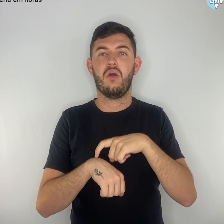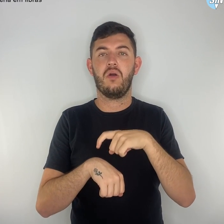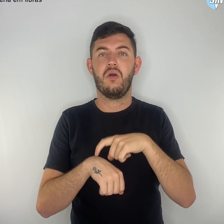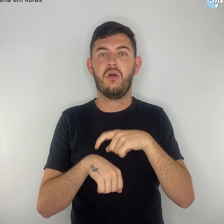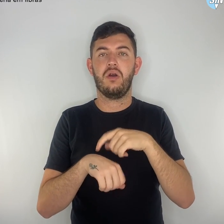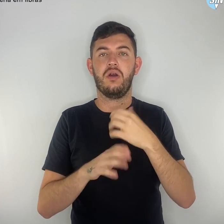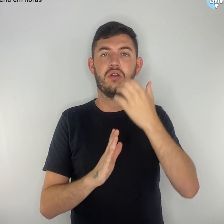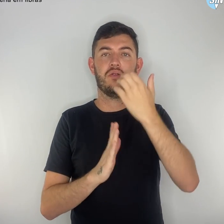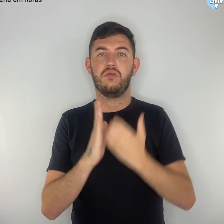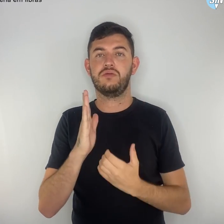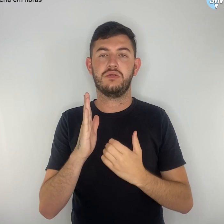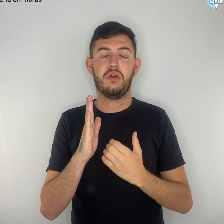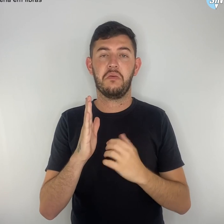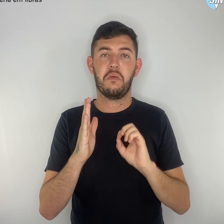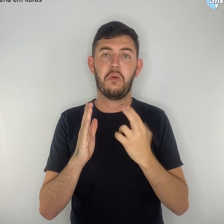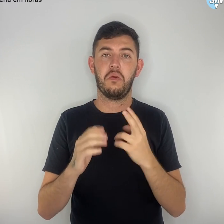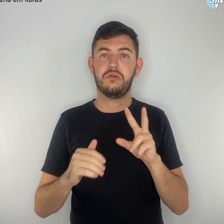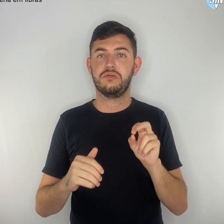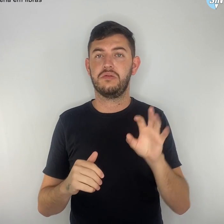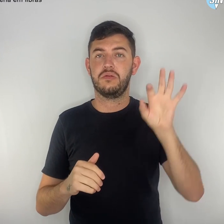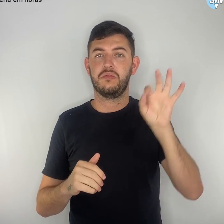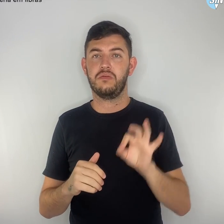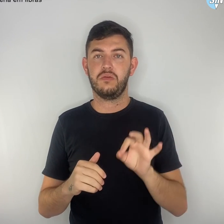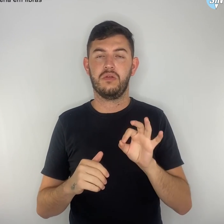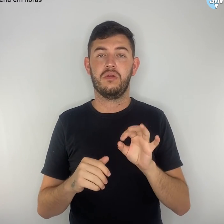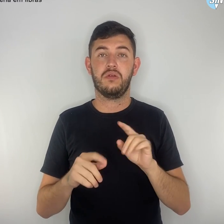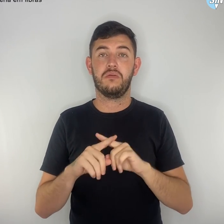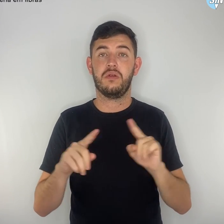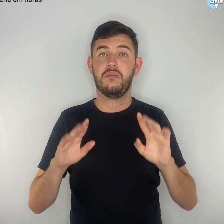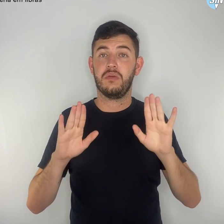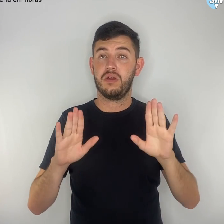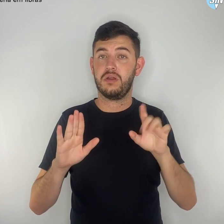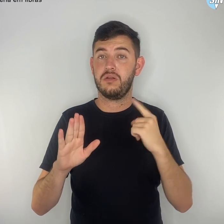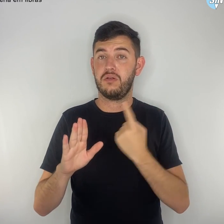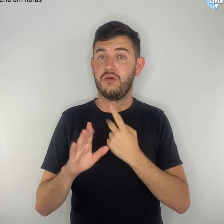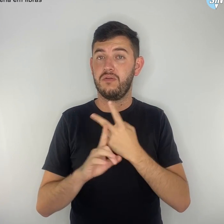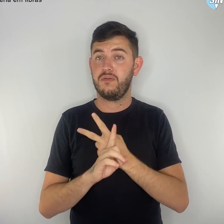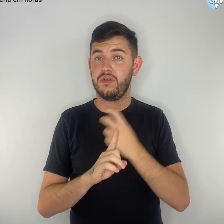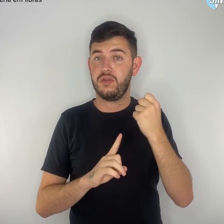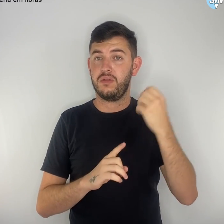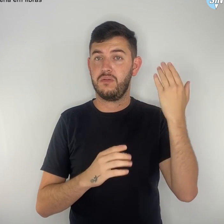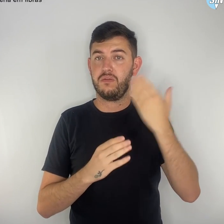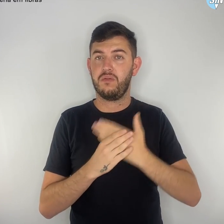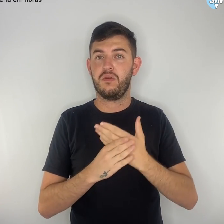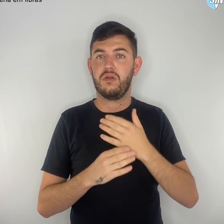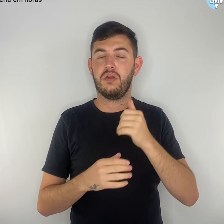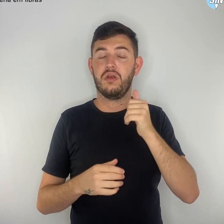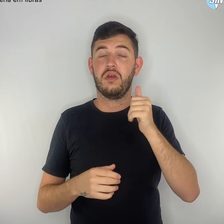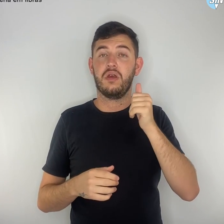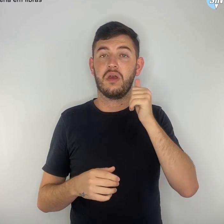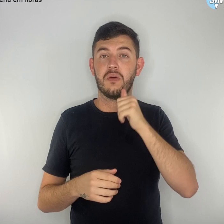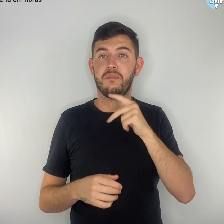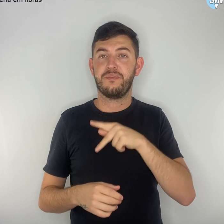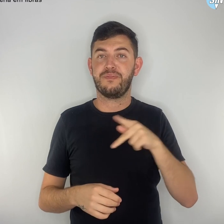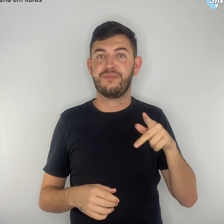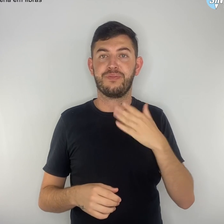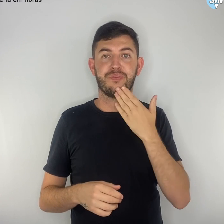parte. Por exemplo, ganhamos uma causa em que a professora pleiteou o direito ao